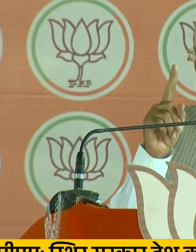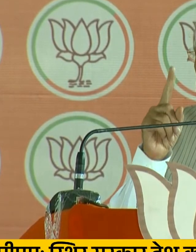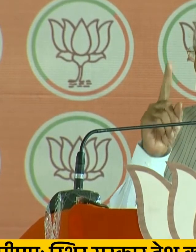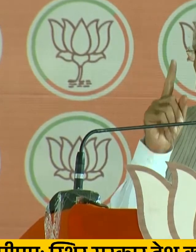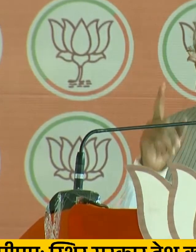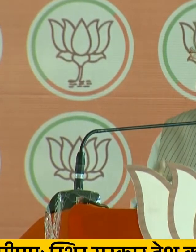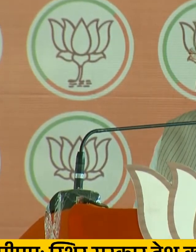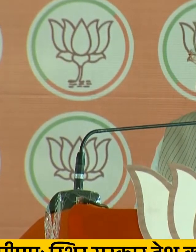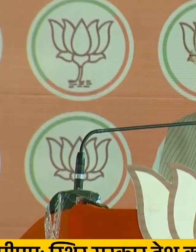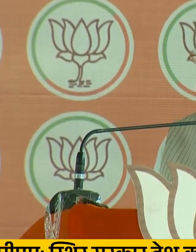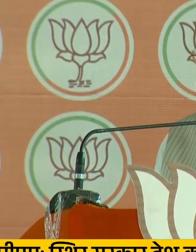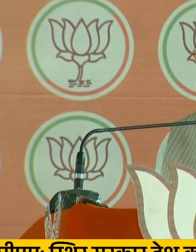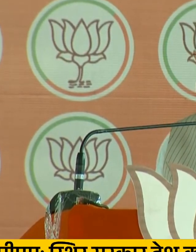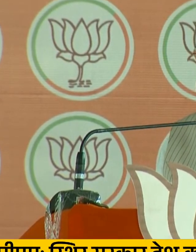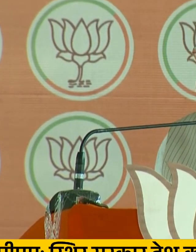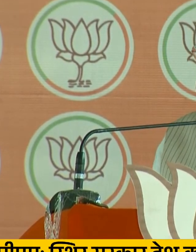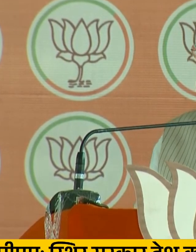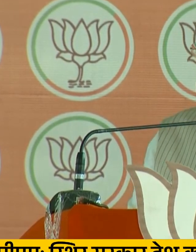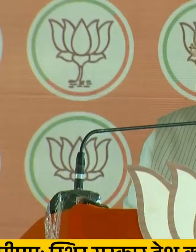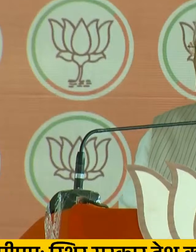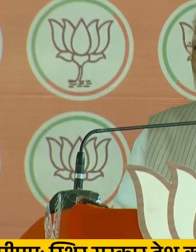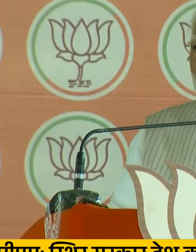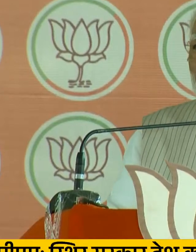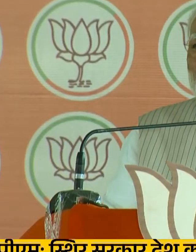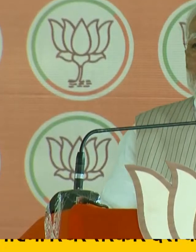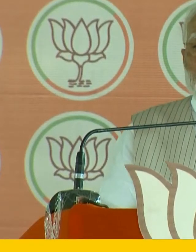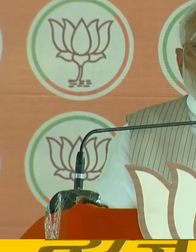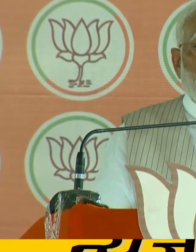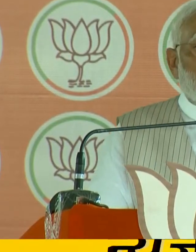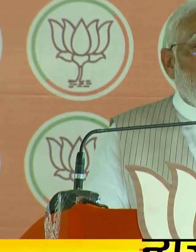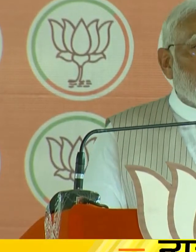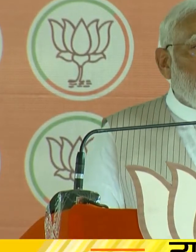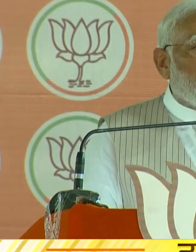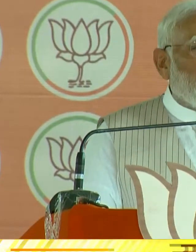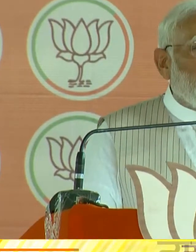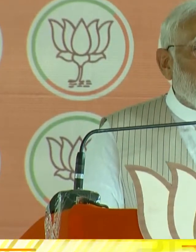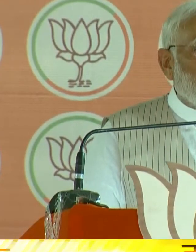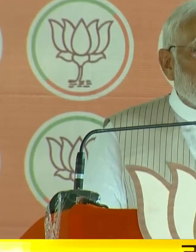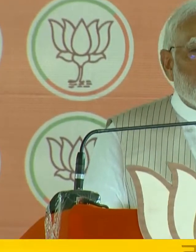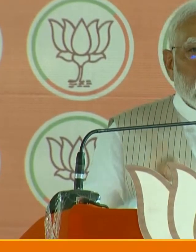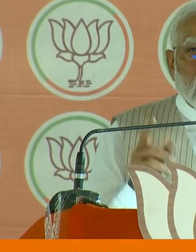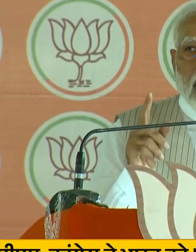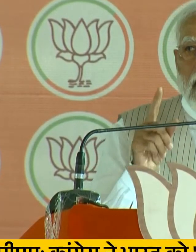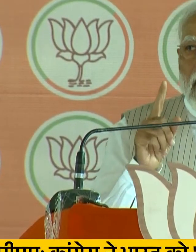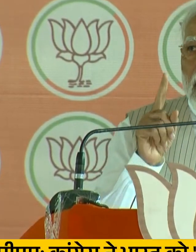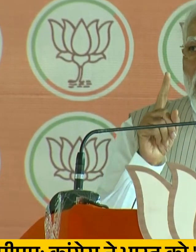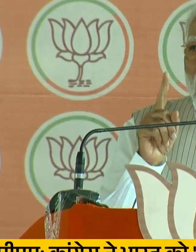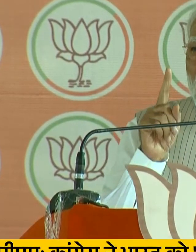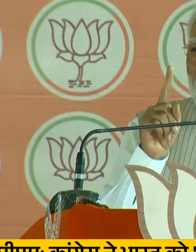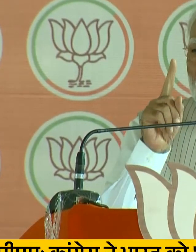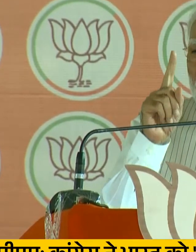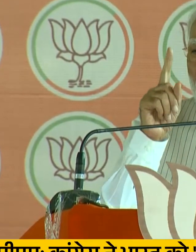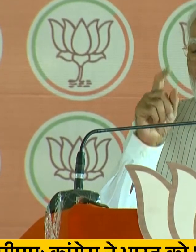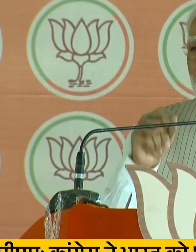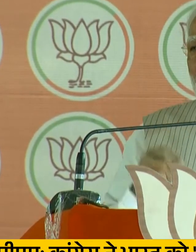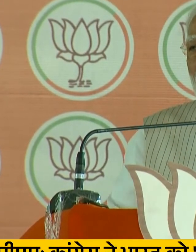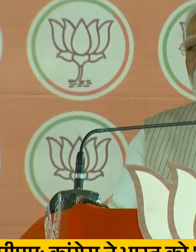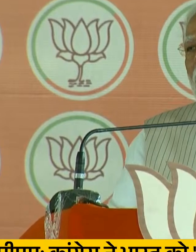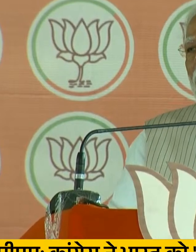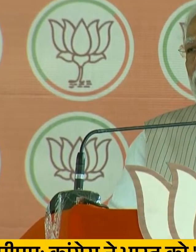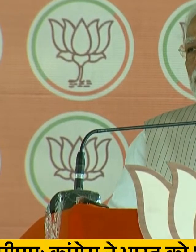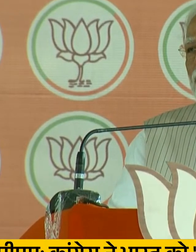500 रुपये पर क्विंटल देने का वादा भी इन्होंने किया